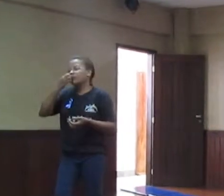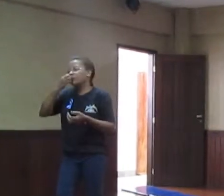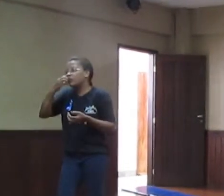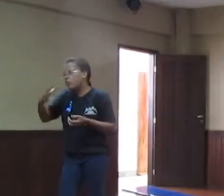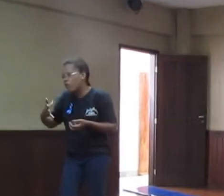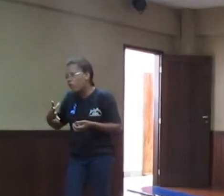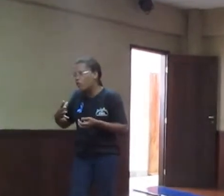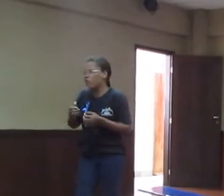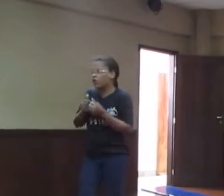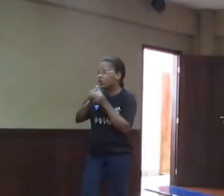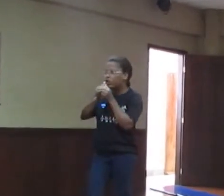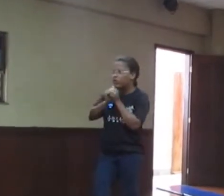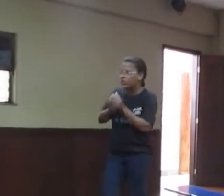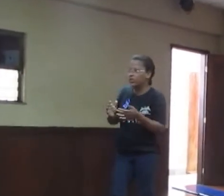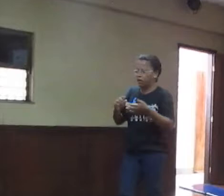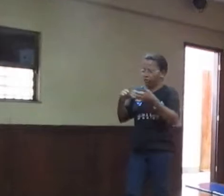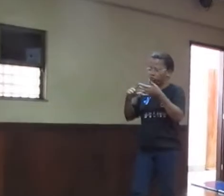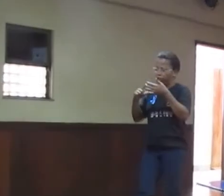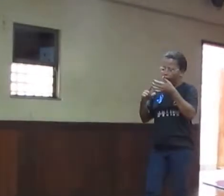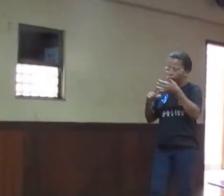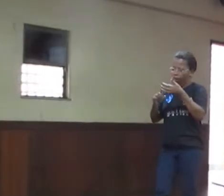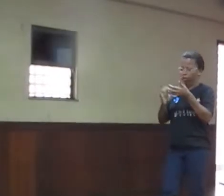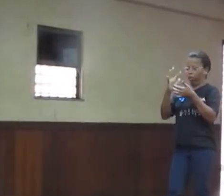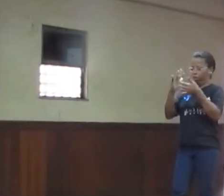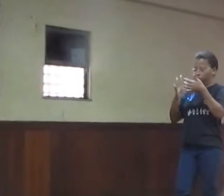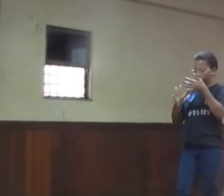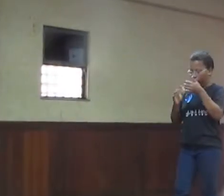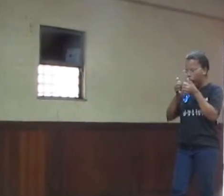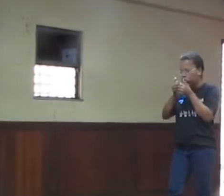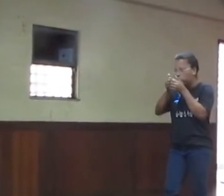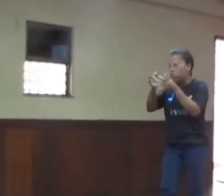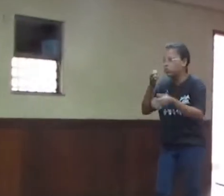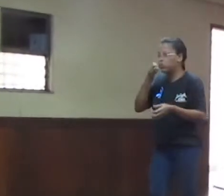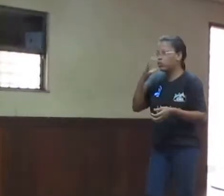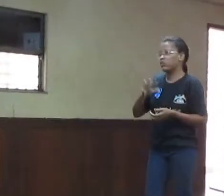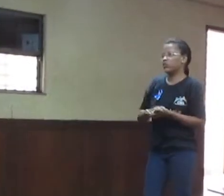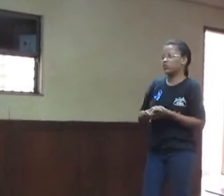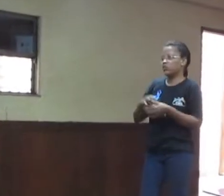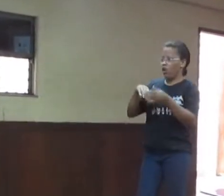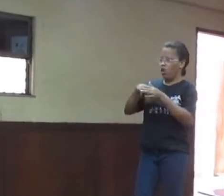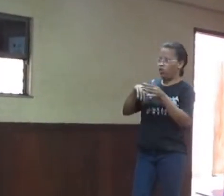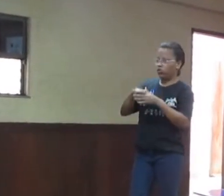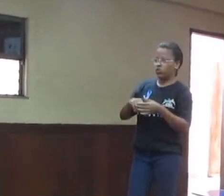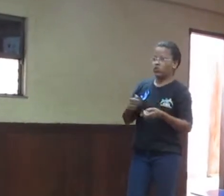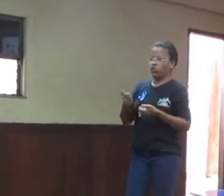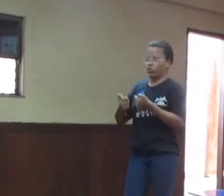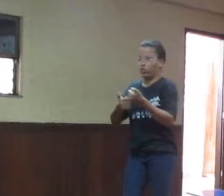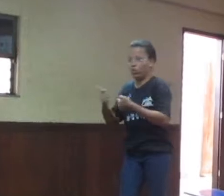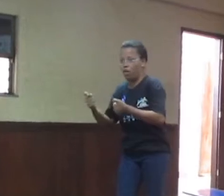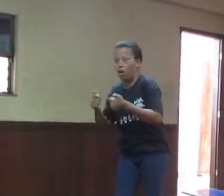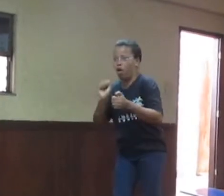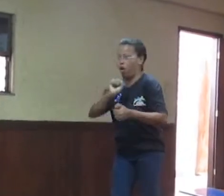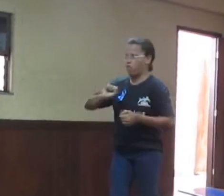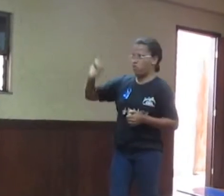quem está começando a aprender a língua. Ele possui jogos, imagem com fácil entendimento e um